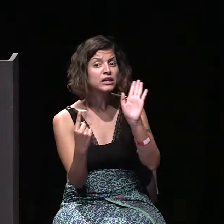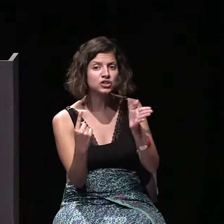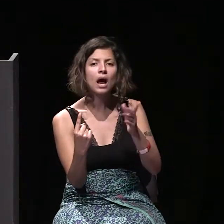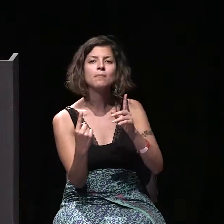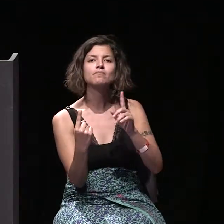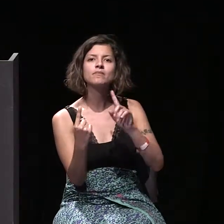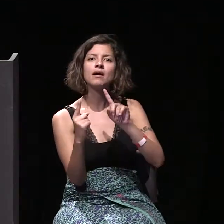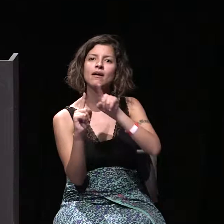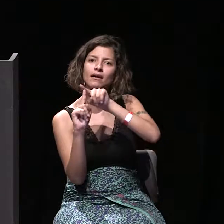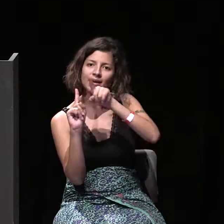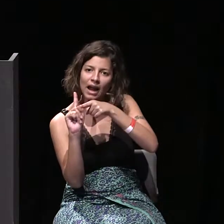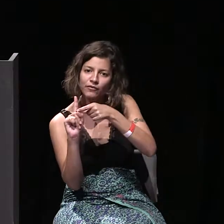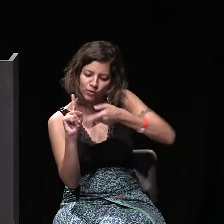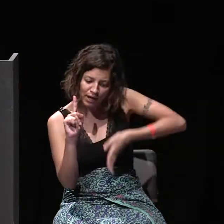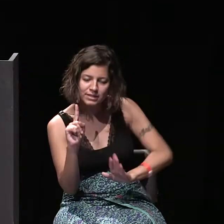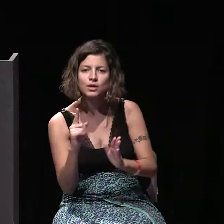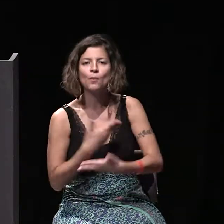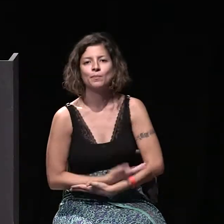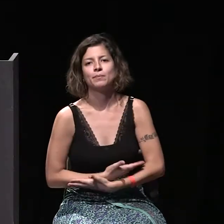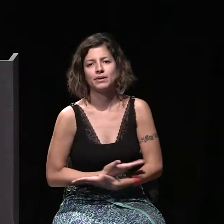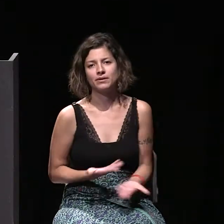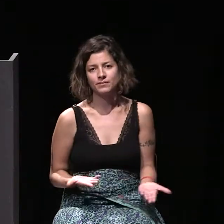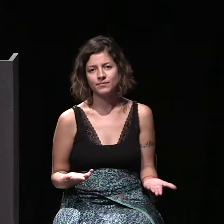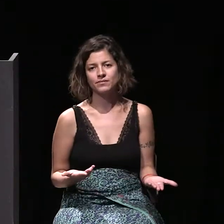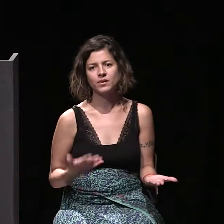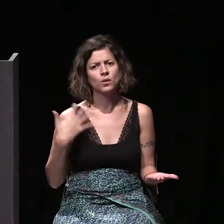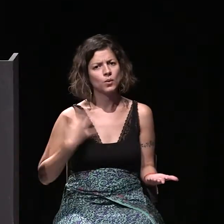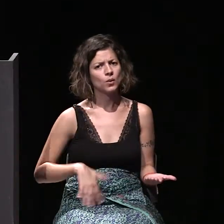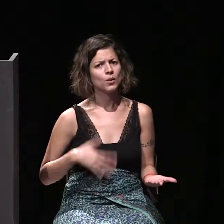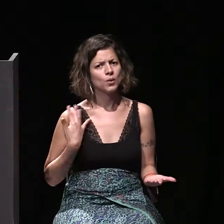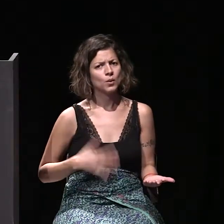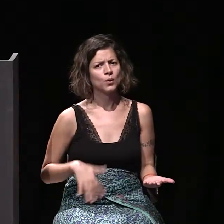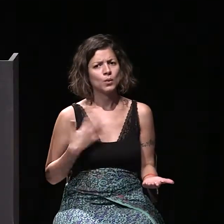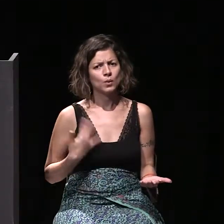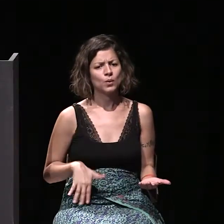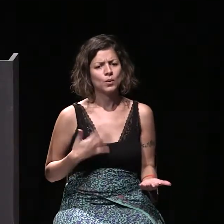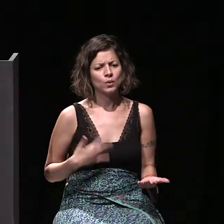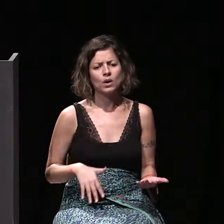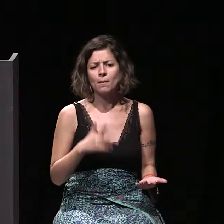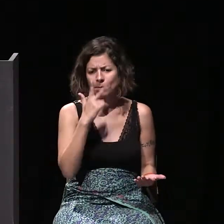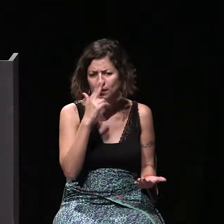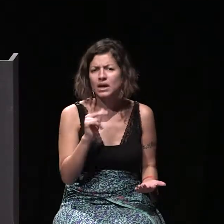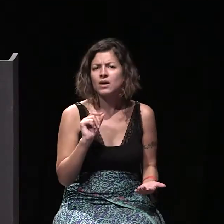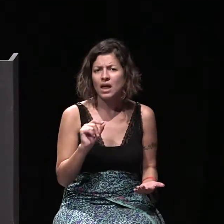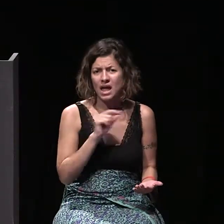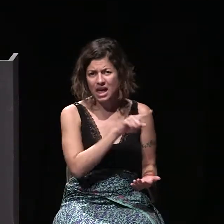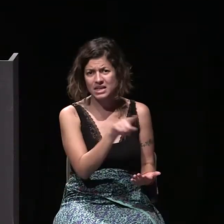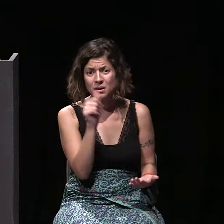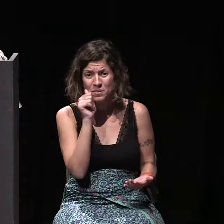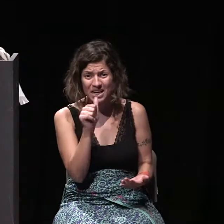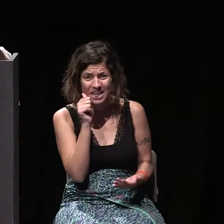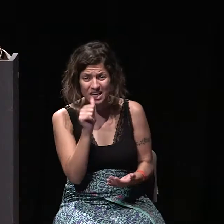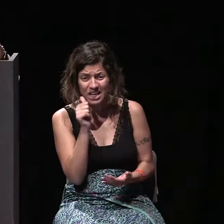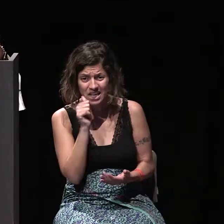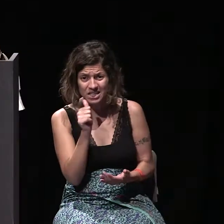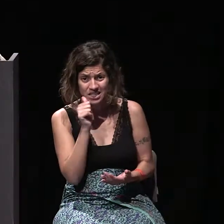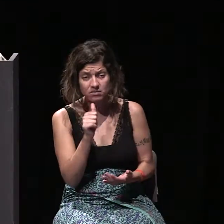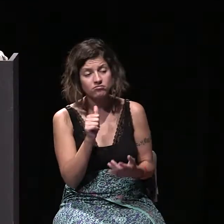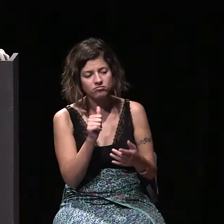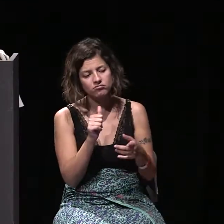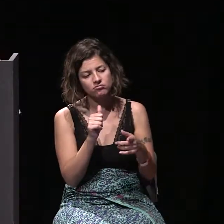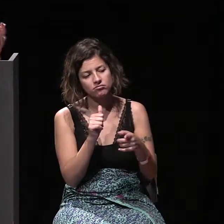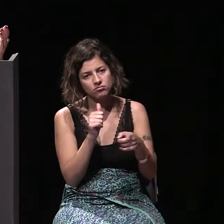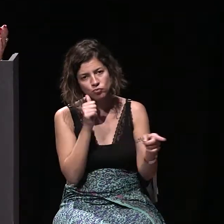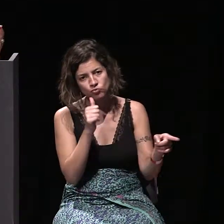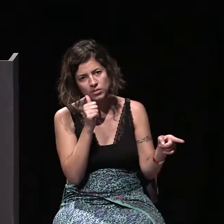é muito alto, esse número, porque significa que essas meninas, elas, mulheres,